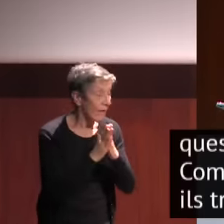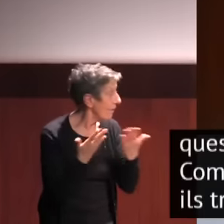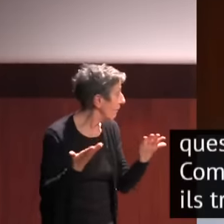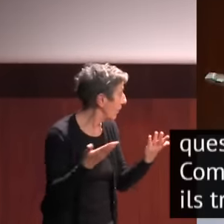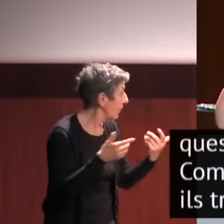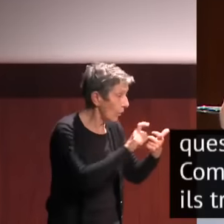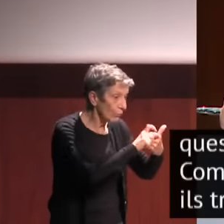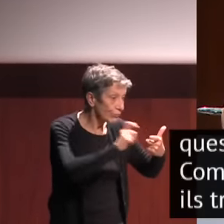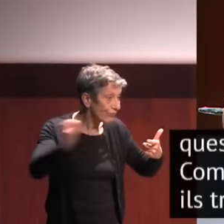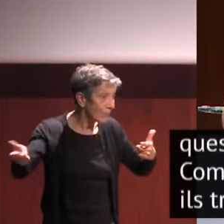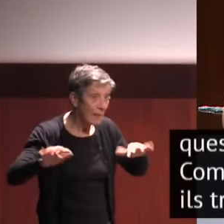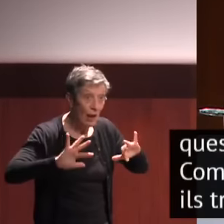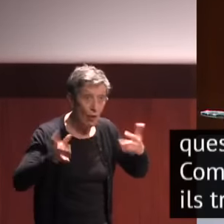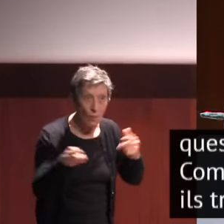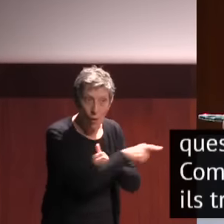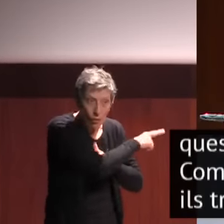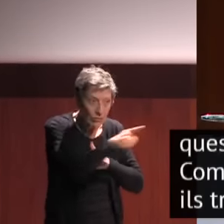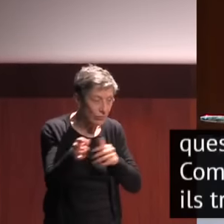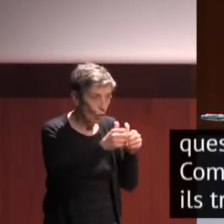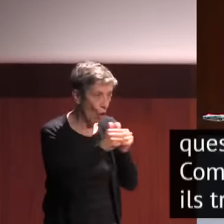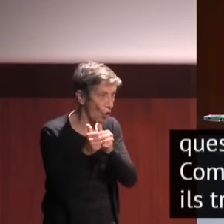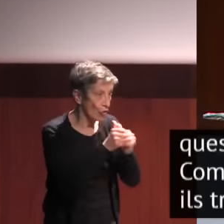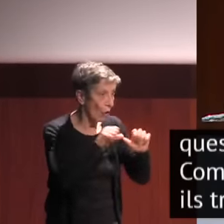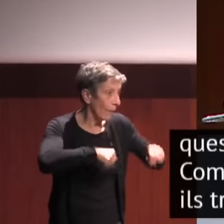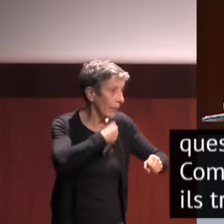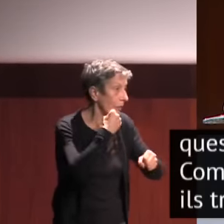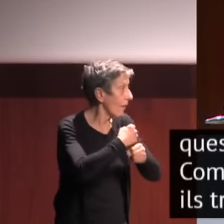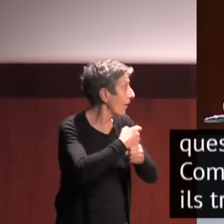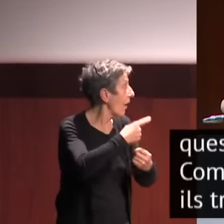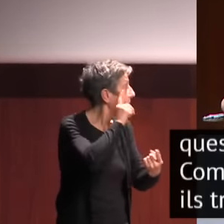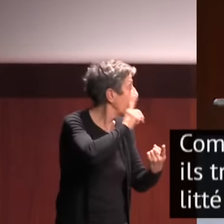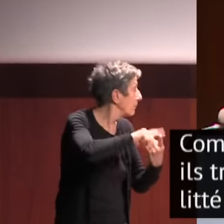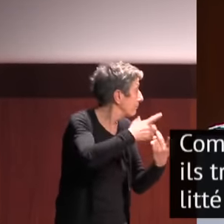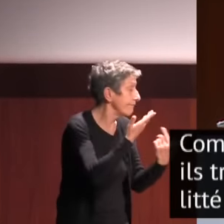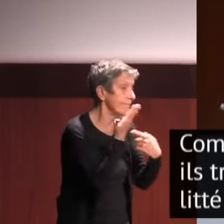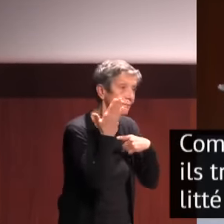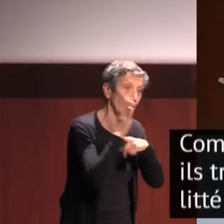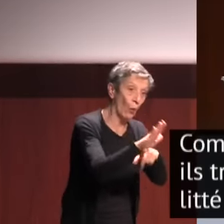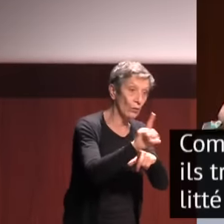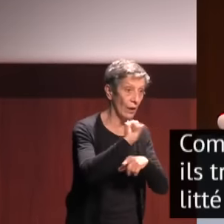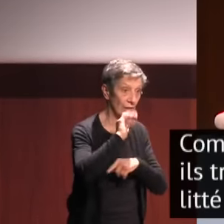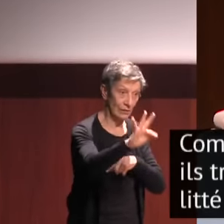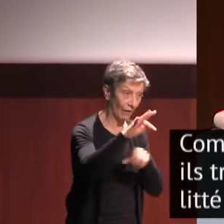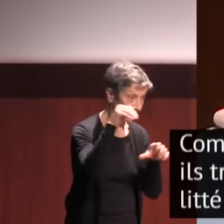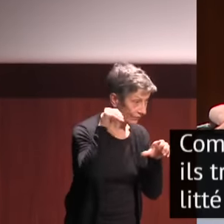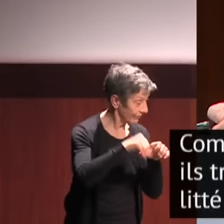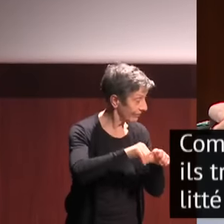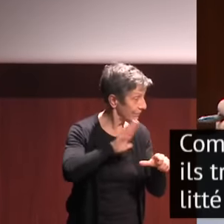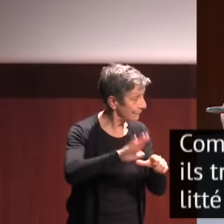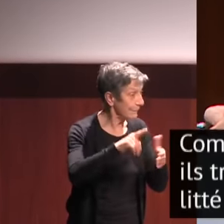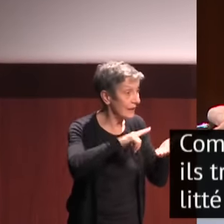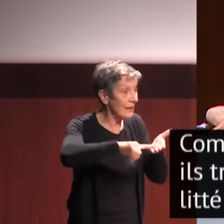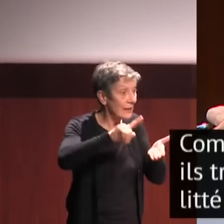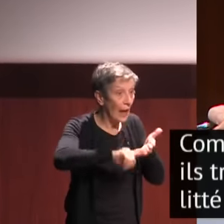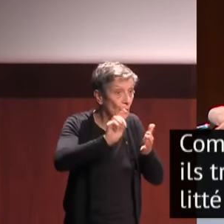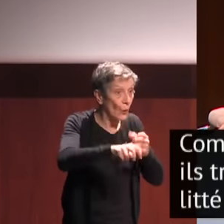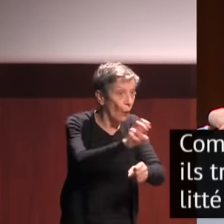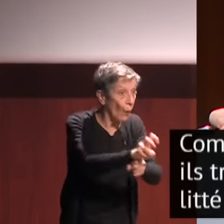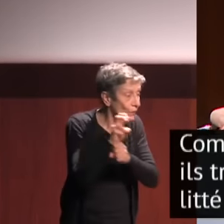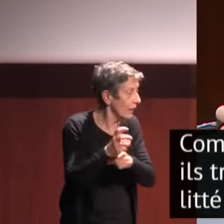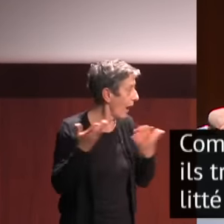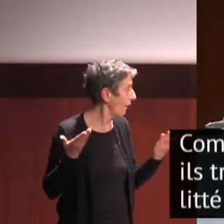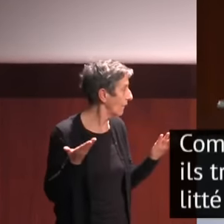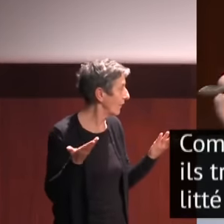pour montrer que la LSF est une littérature et qu'elle doit vivre, être conservée et ne surtout pas